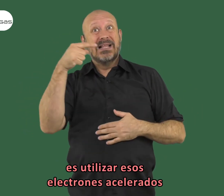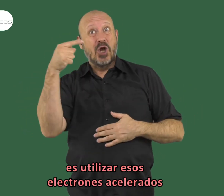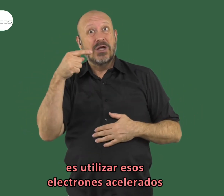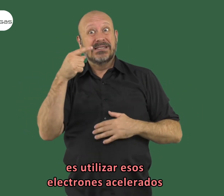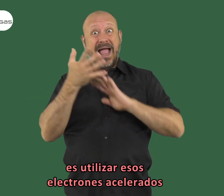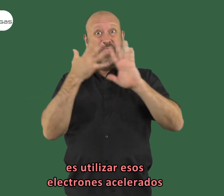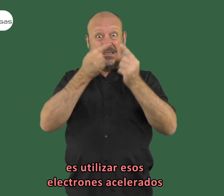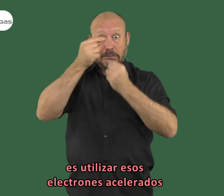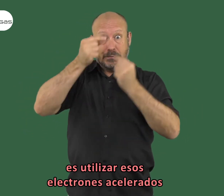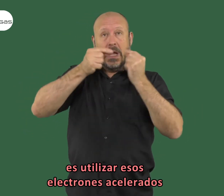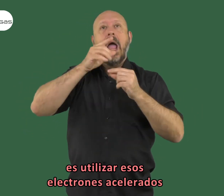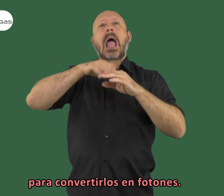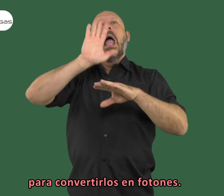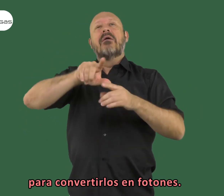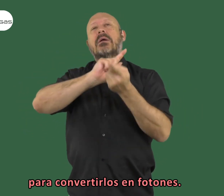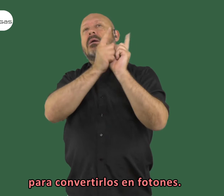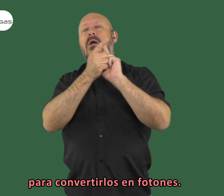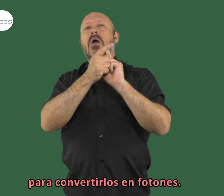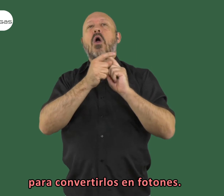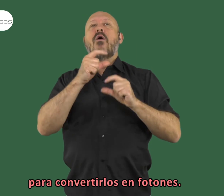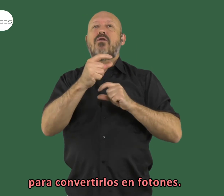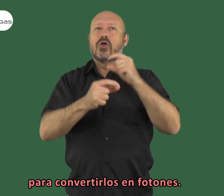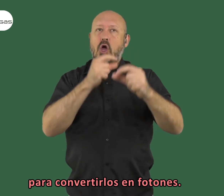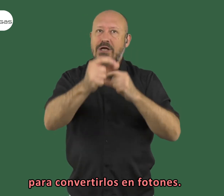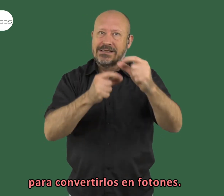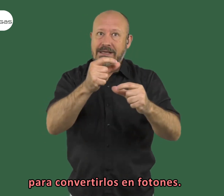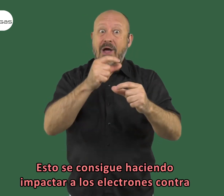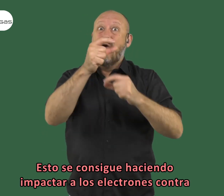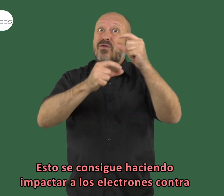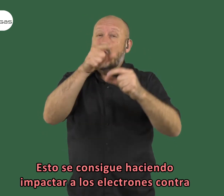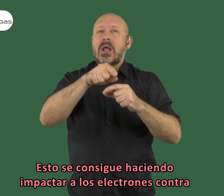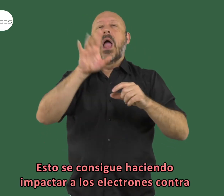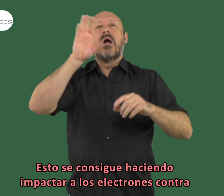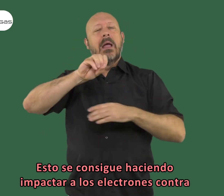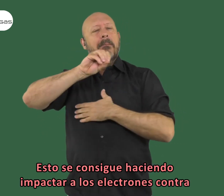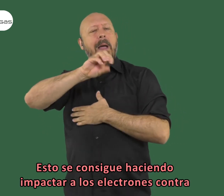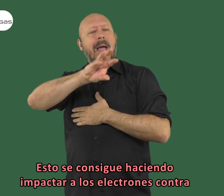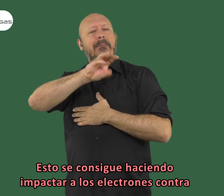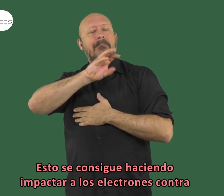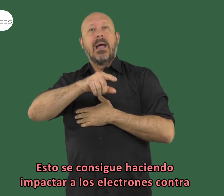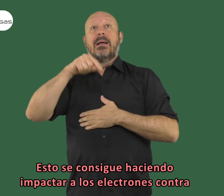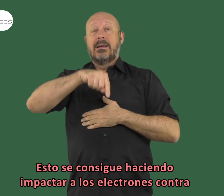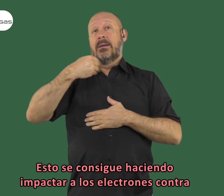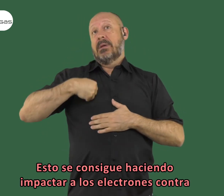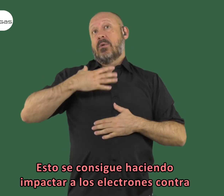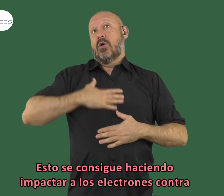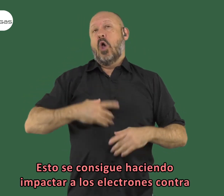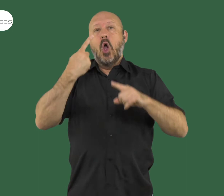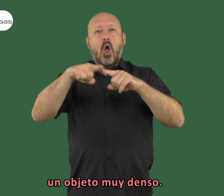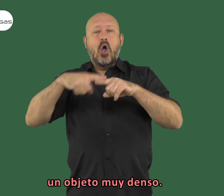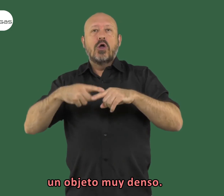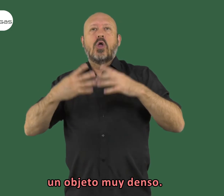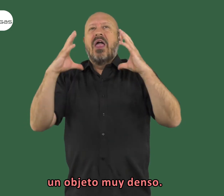utilizar esos electrones acelerados para convertirlos en fotones. Se consigue haciendo impactar los electrones